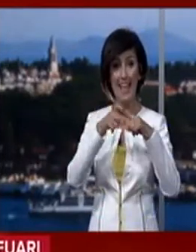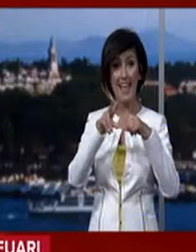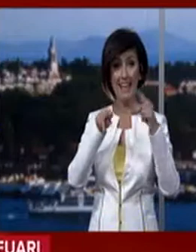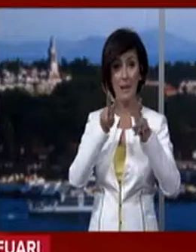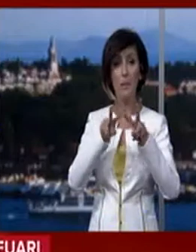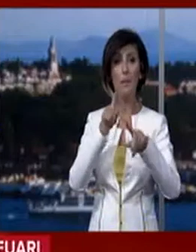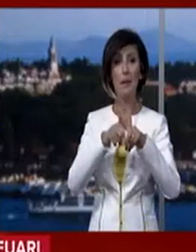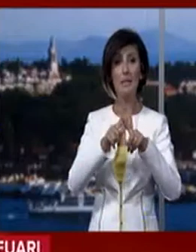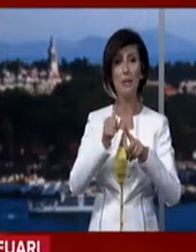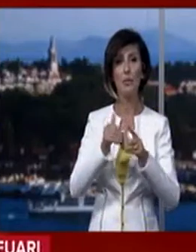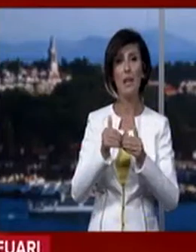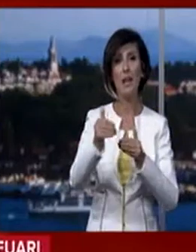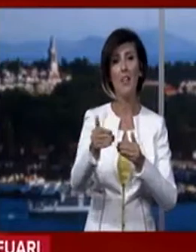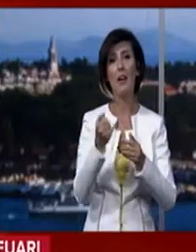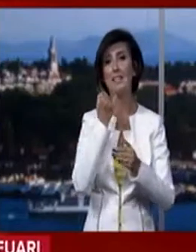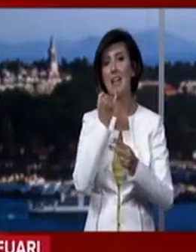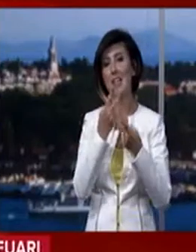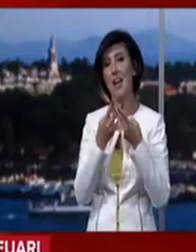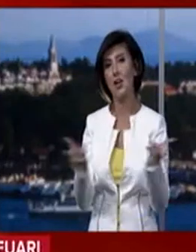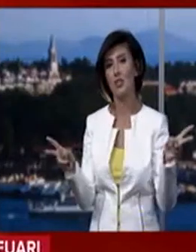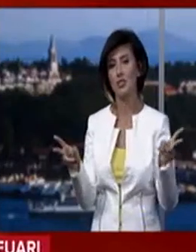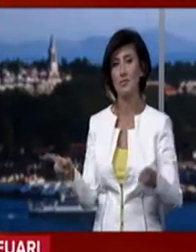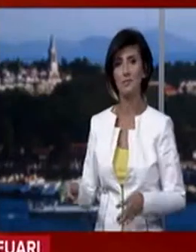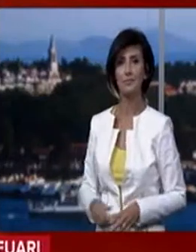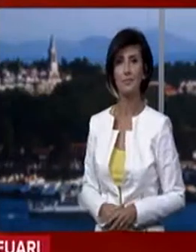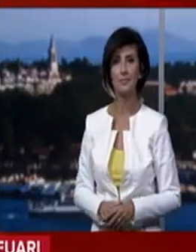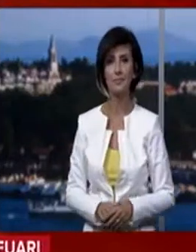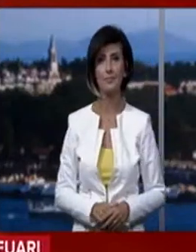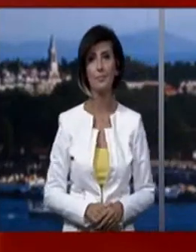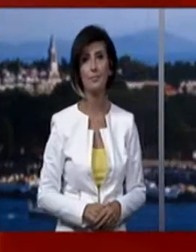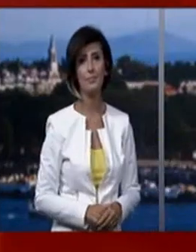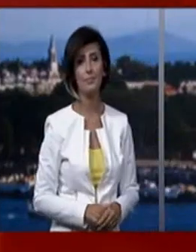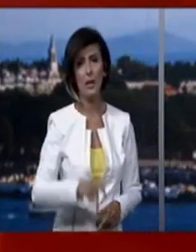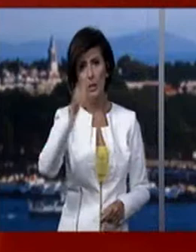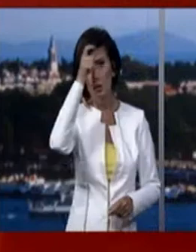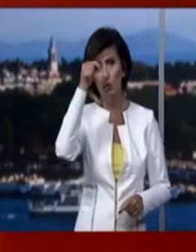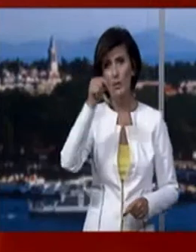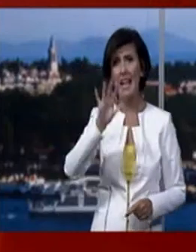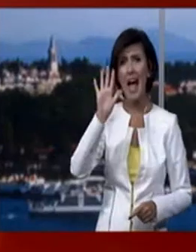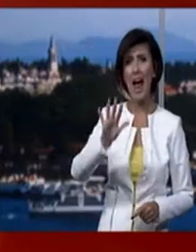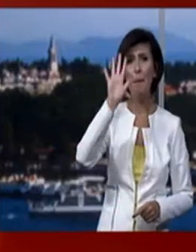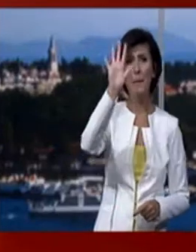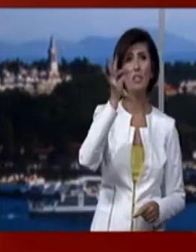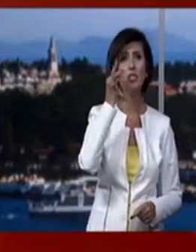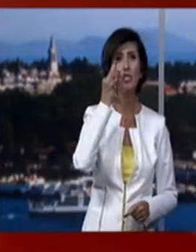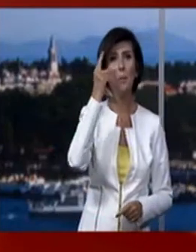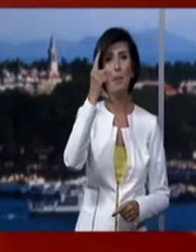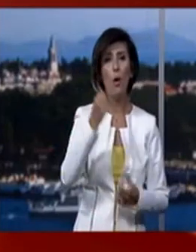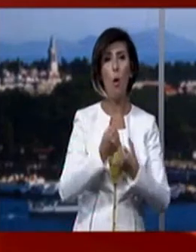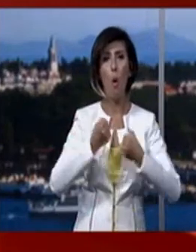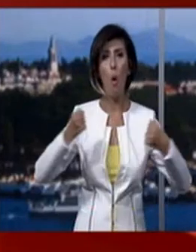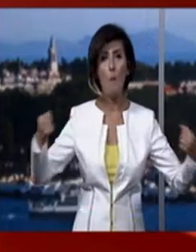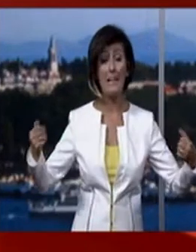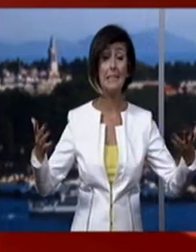ziyaretçilere açık. Türkiye'de her 5 kişiden biri